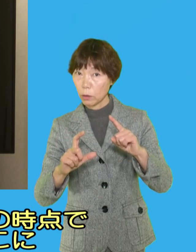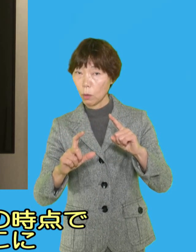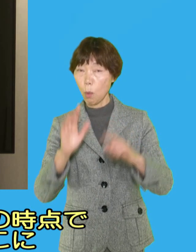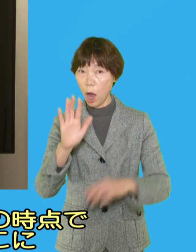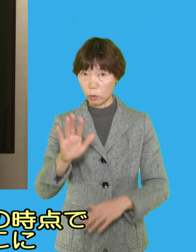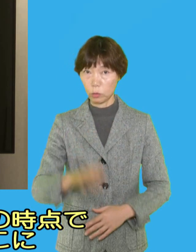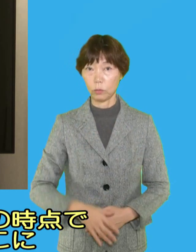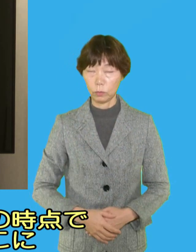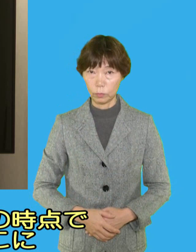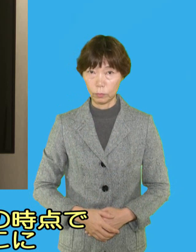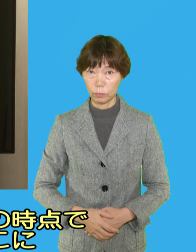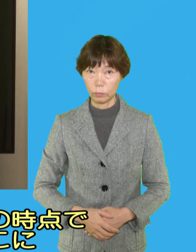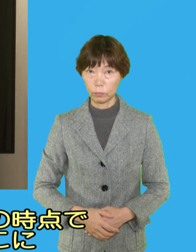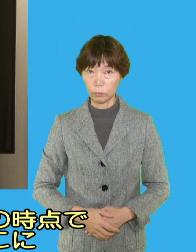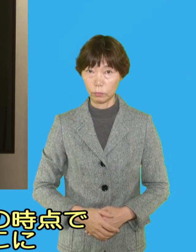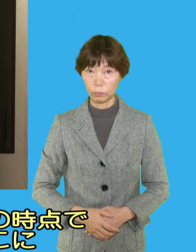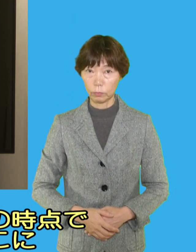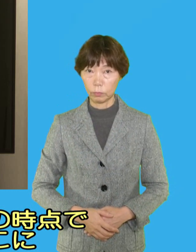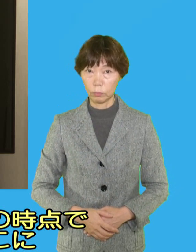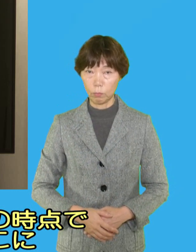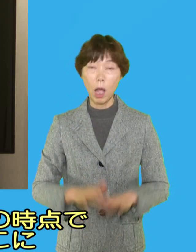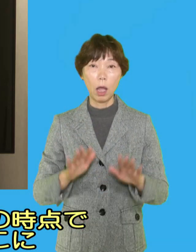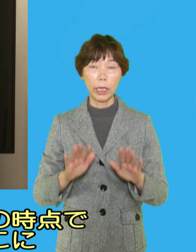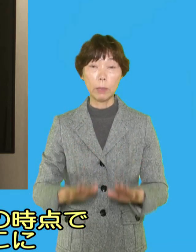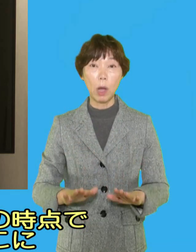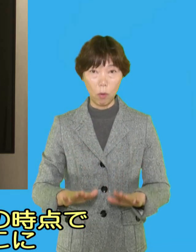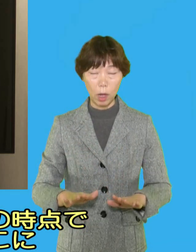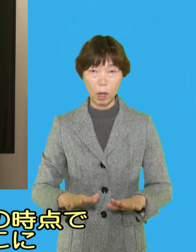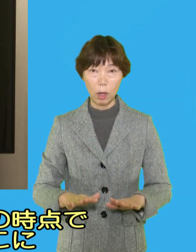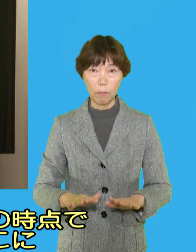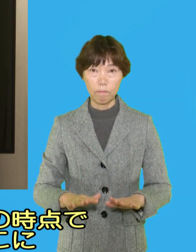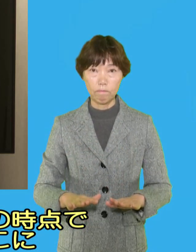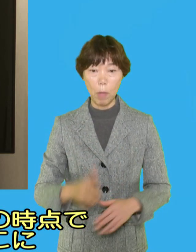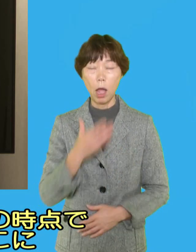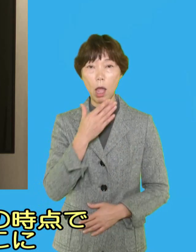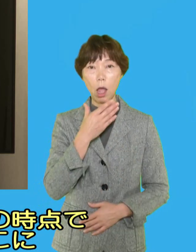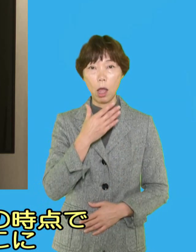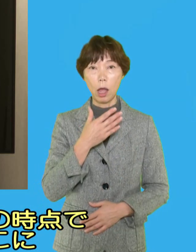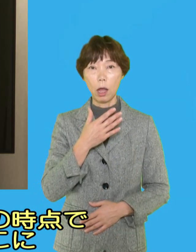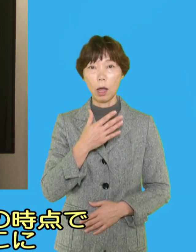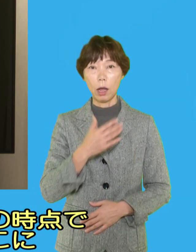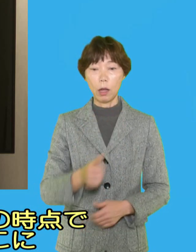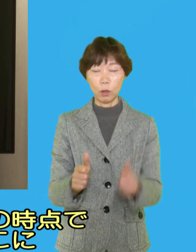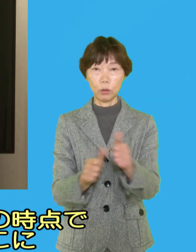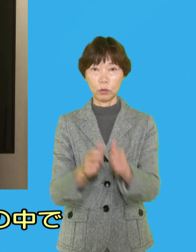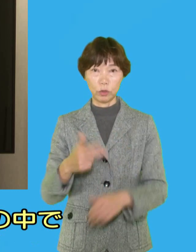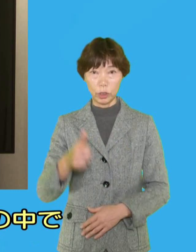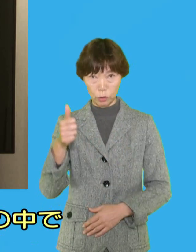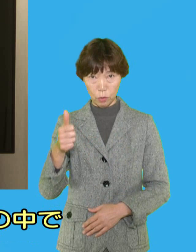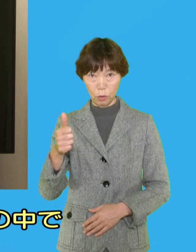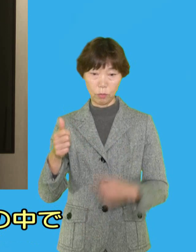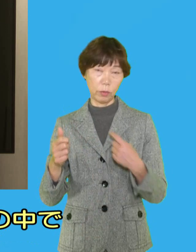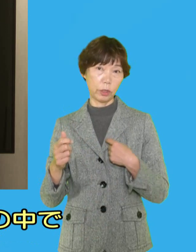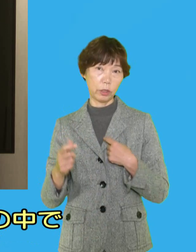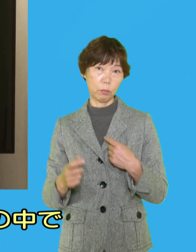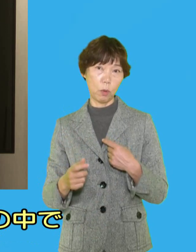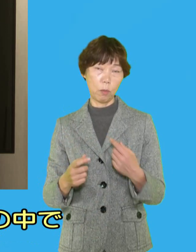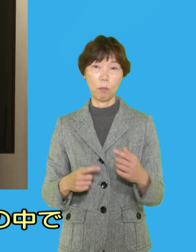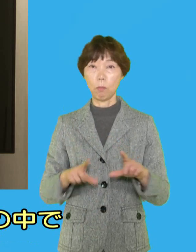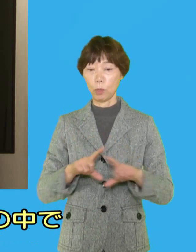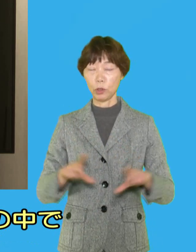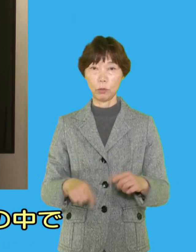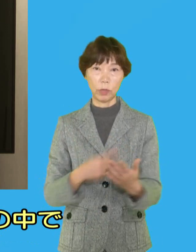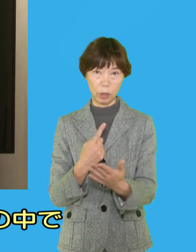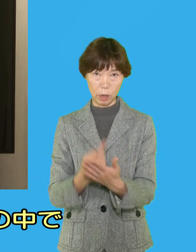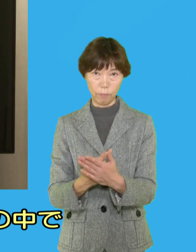もありますので、あくまでもその今の時点でですね、まあ、副市長もちろん私もそこに意見としては入っていますが、まあ、職